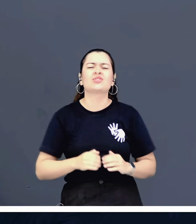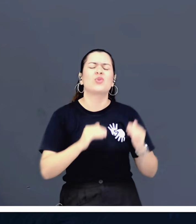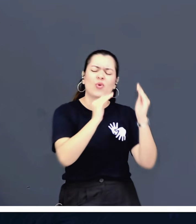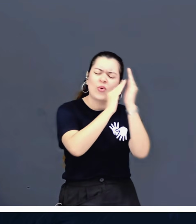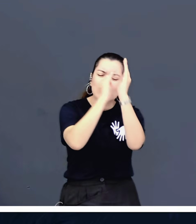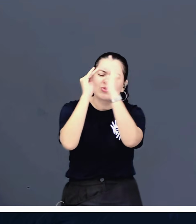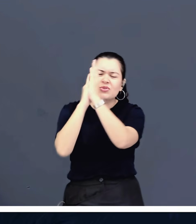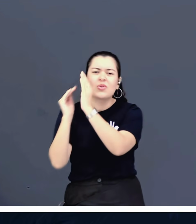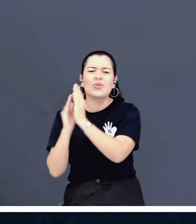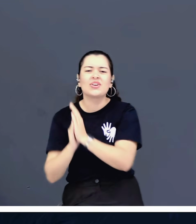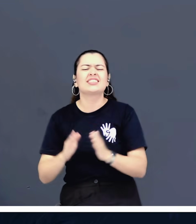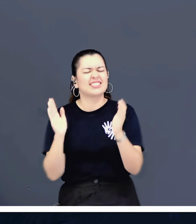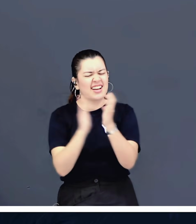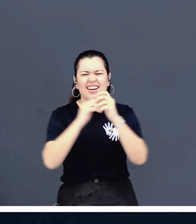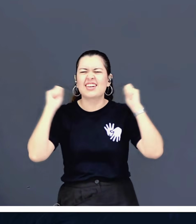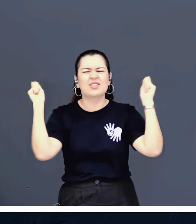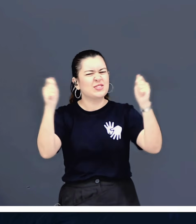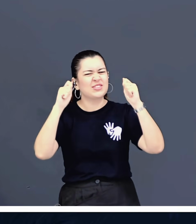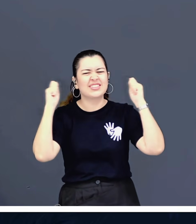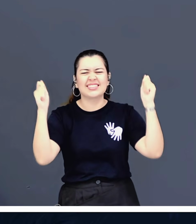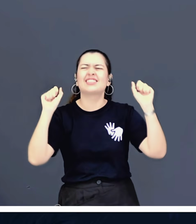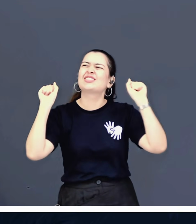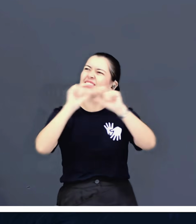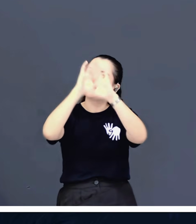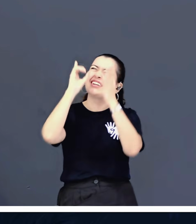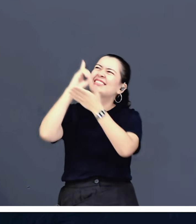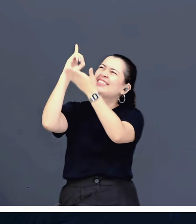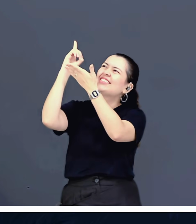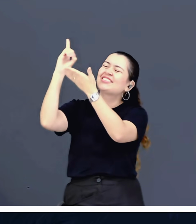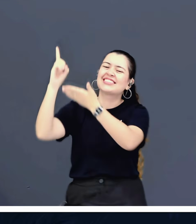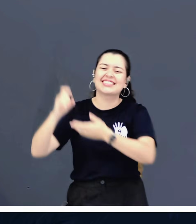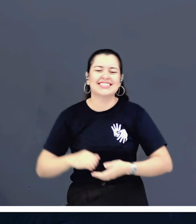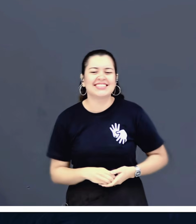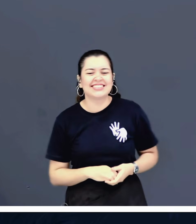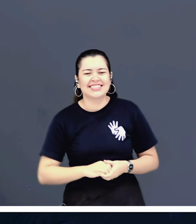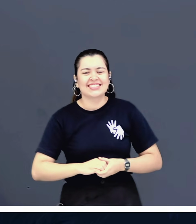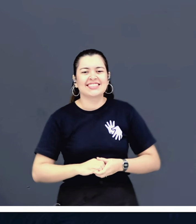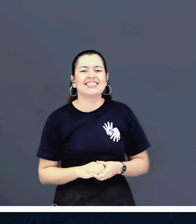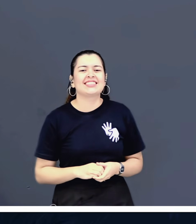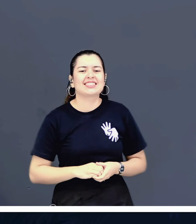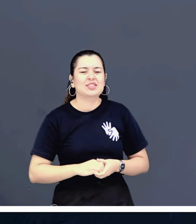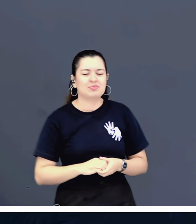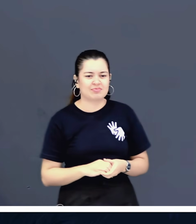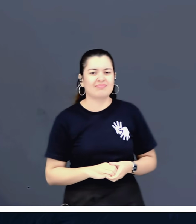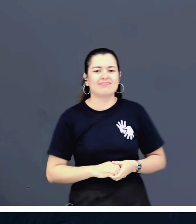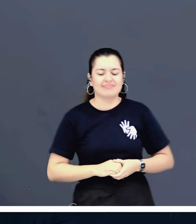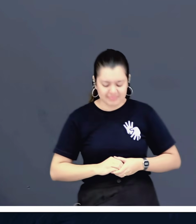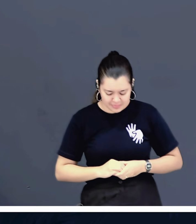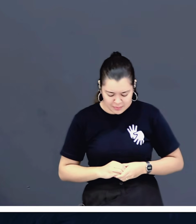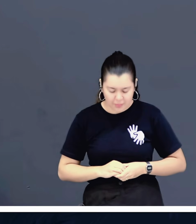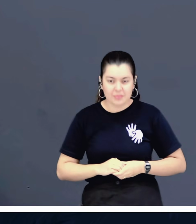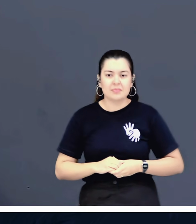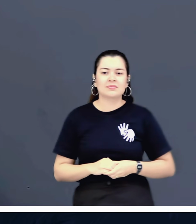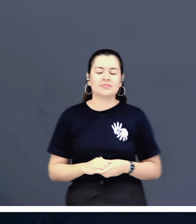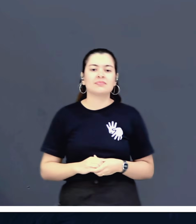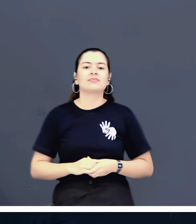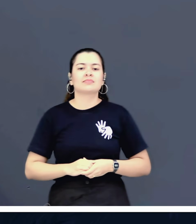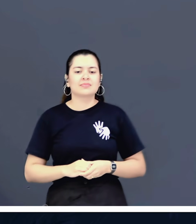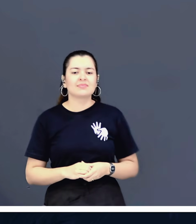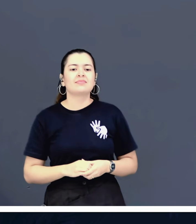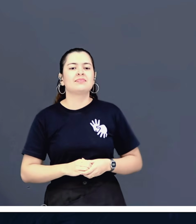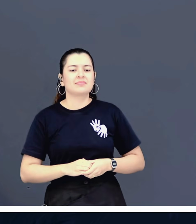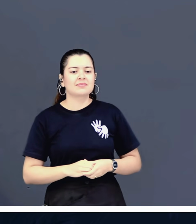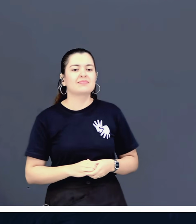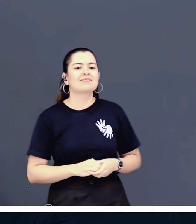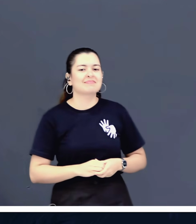Ele. Aleluia! Glória a Deus! Louve o nome do Senhor nessa manhã.